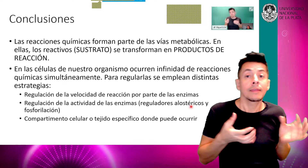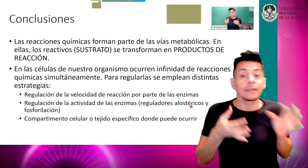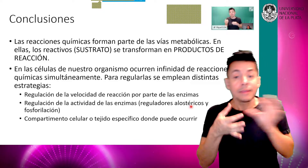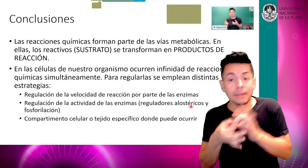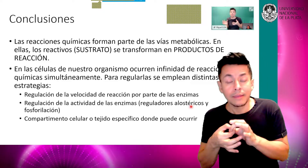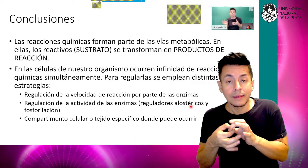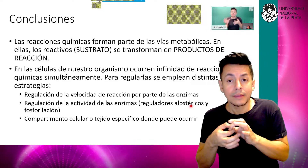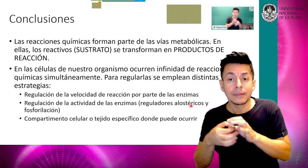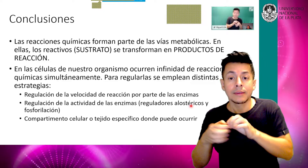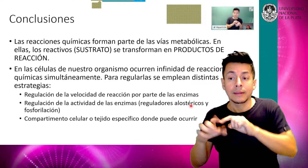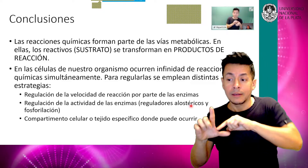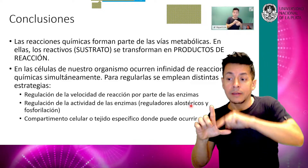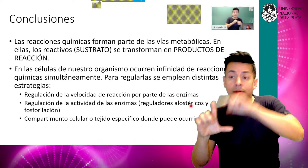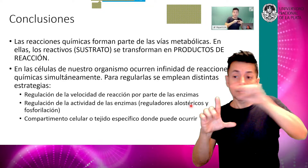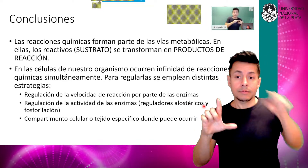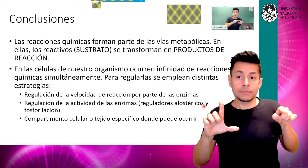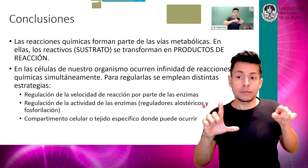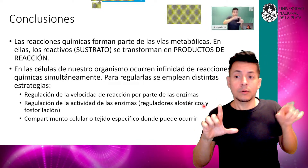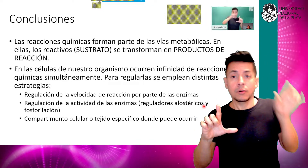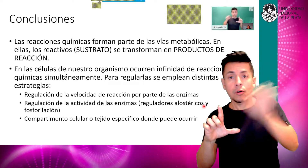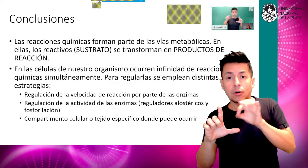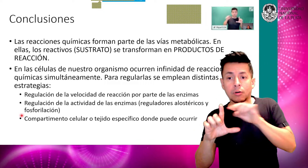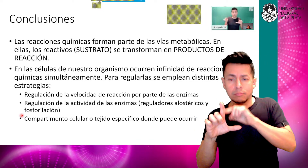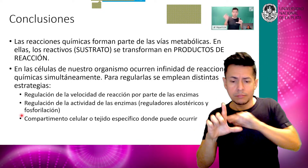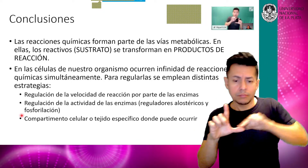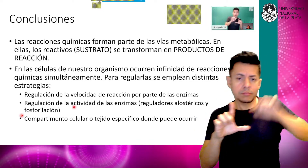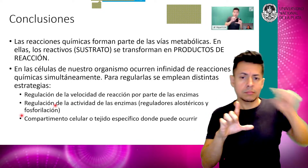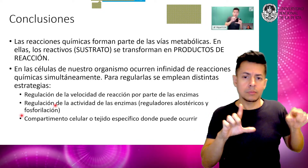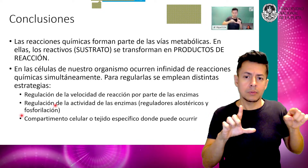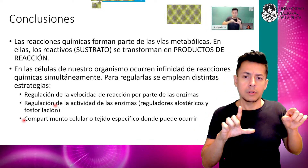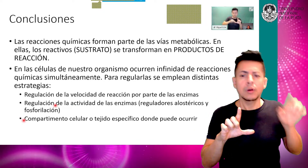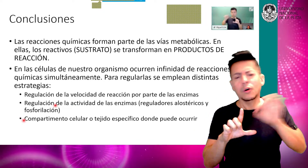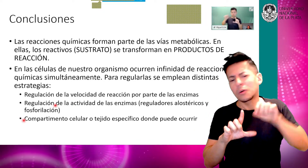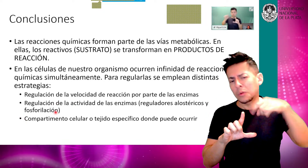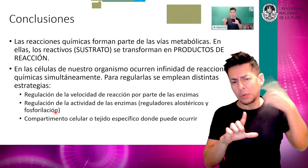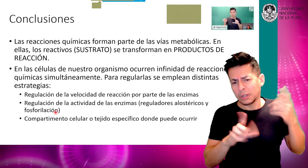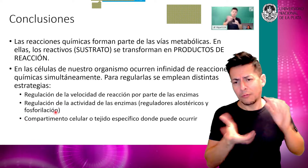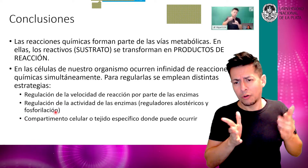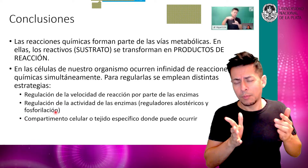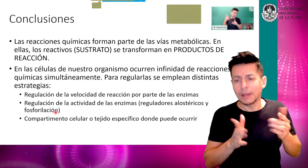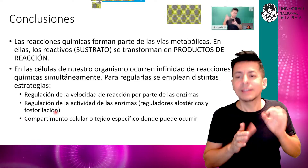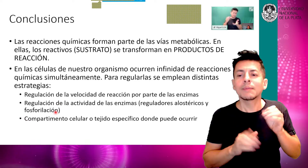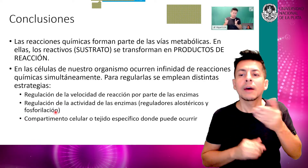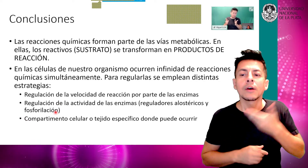reguladores alostéricos, aunque también existe otro mecanismo que es el de fosforilación.